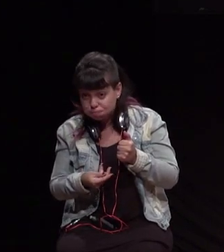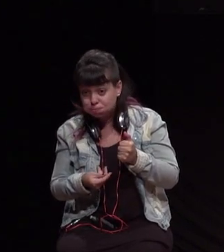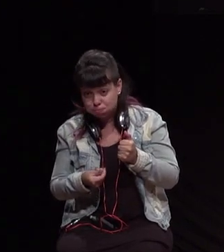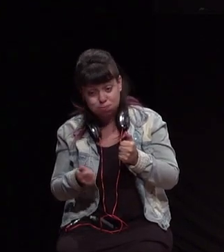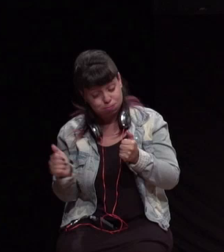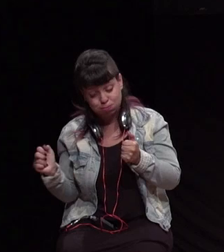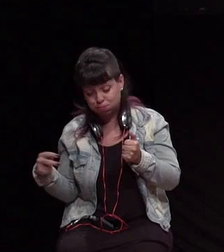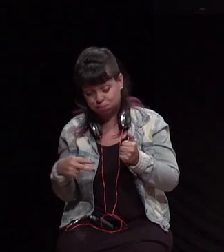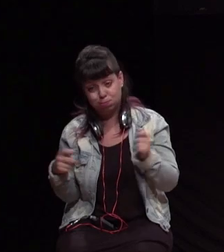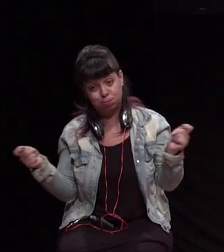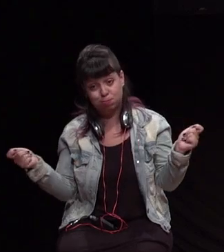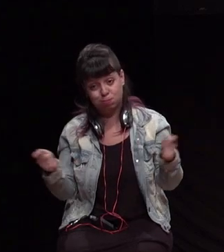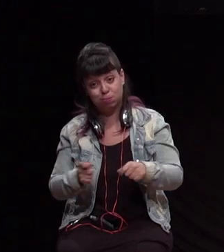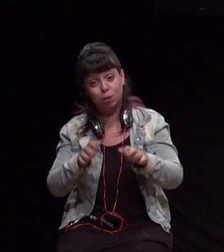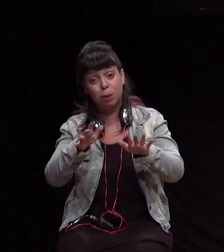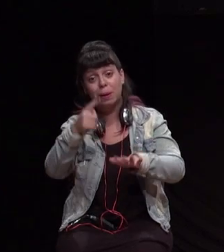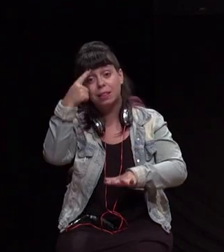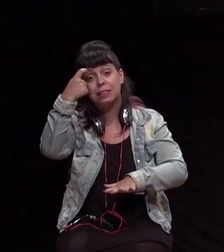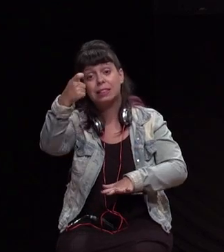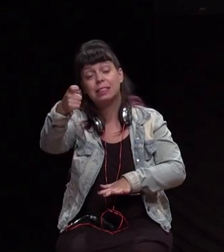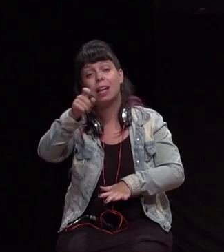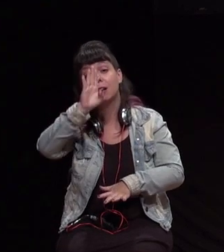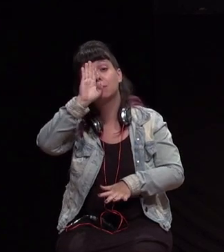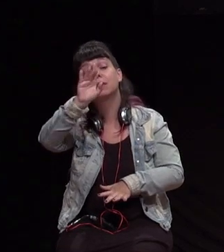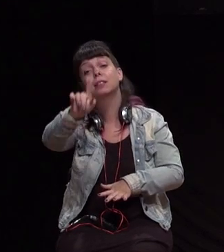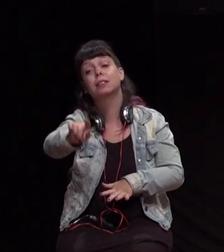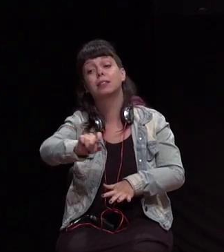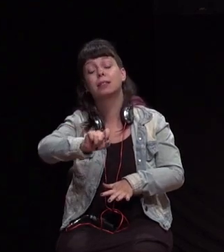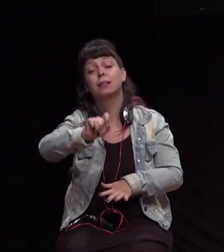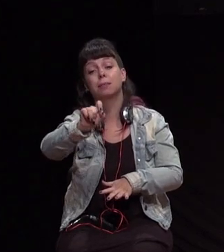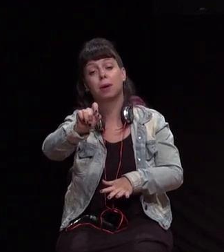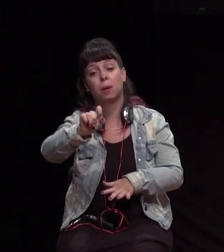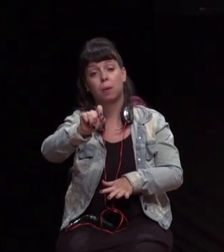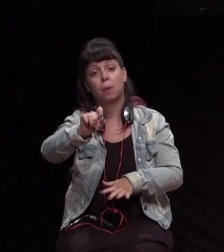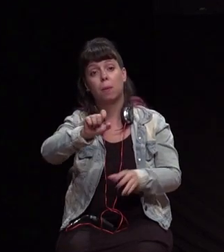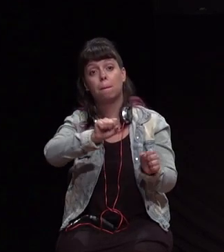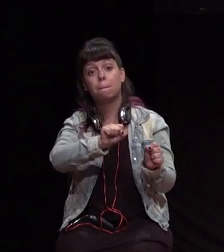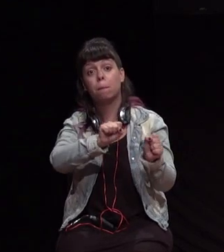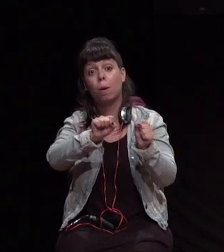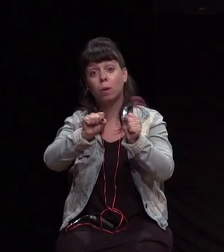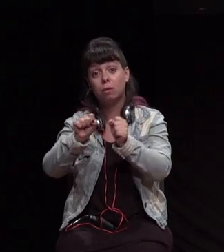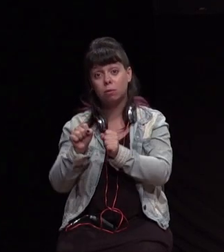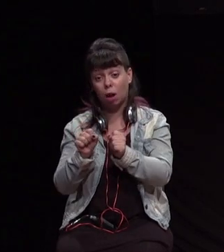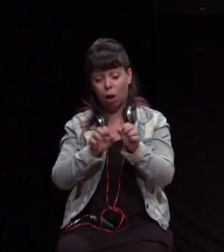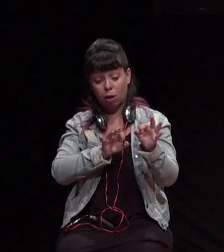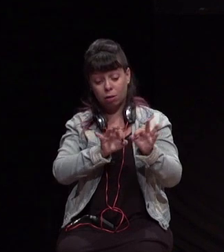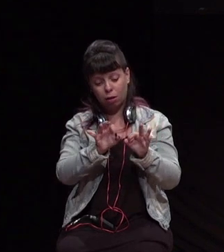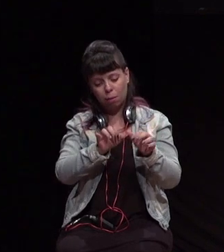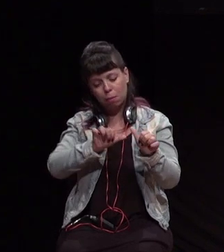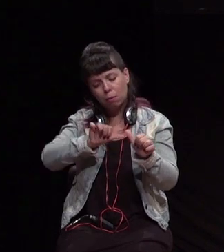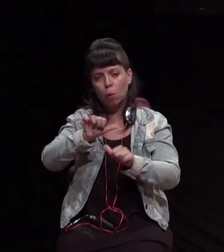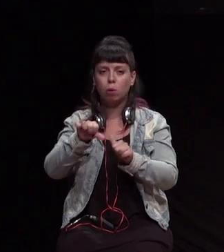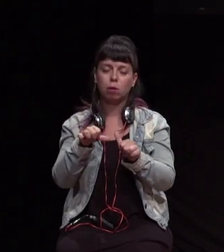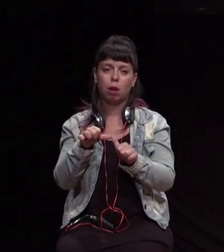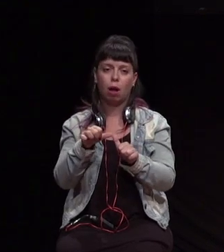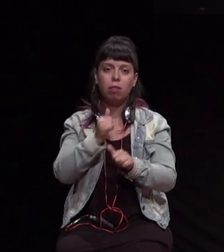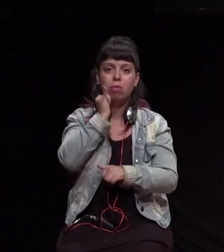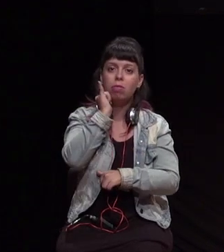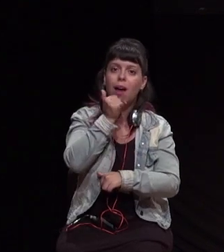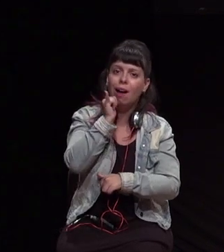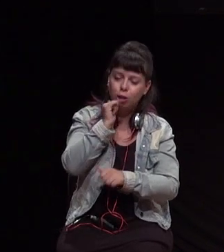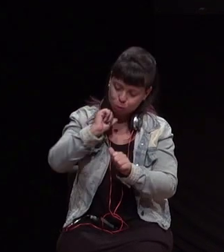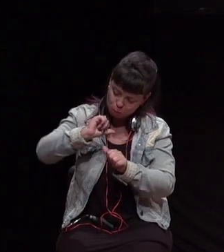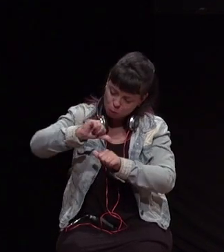né, a ideia fundamental é, de fato, mudar as configurações de poder e os modos de decisão e as produções de narrativas, né, ou